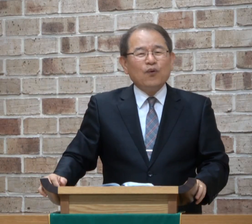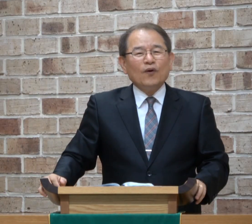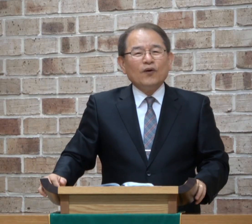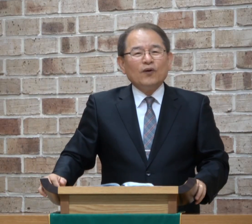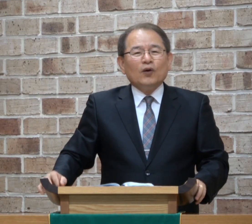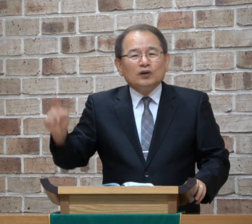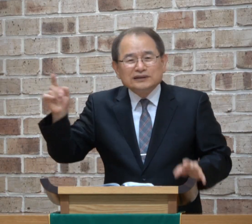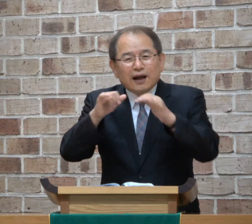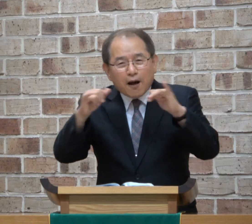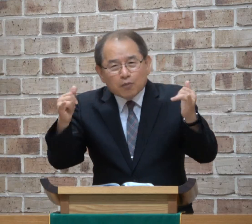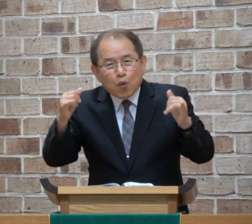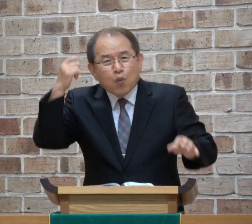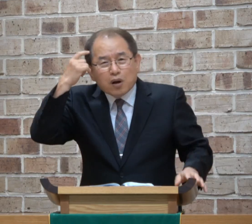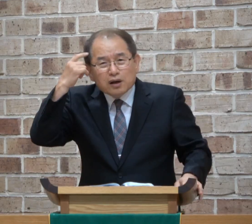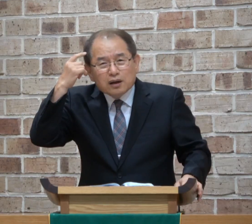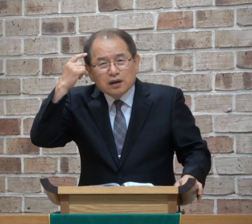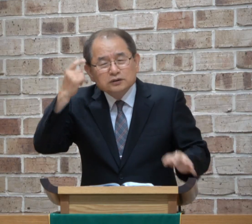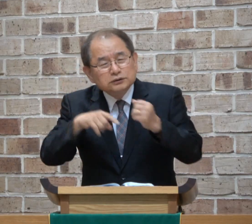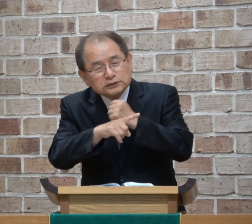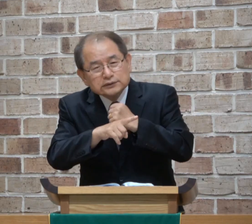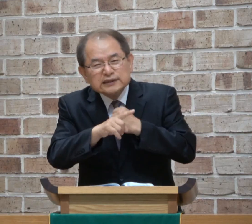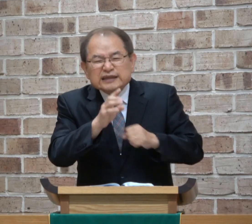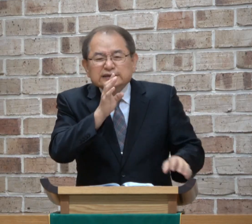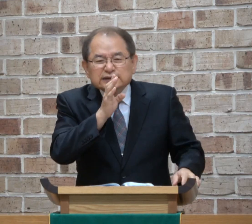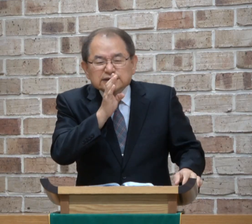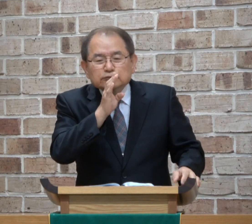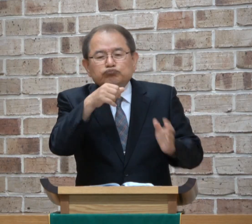가시하게 해서 저 물건을 또 사기도 합니다.